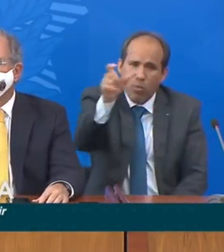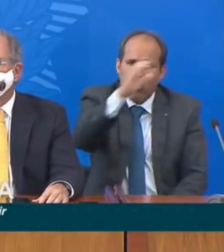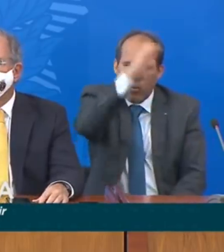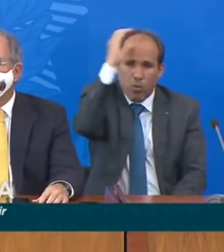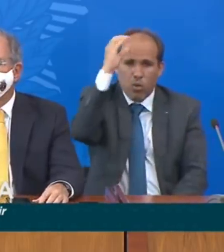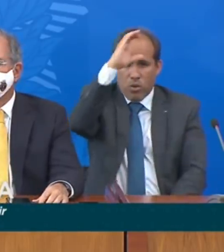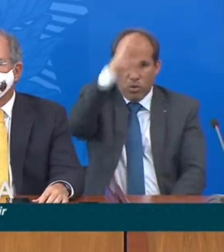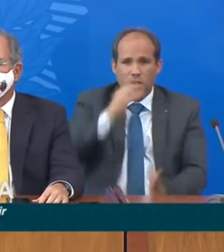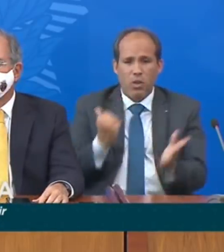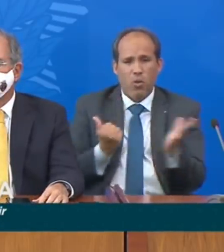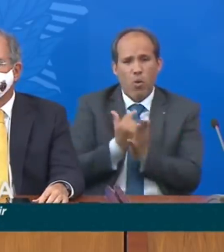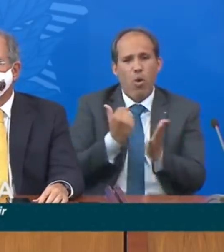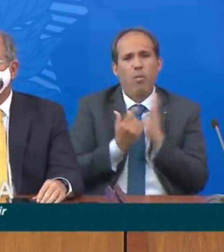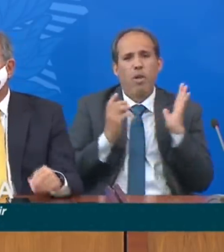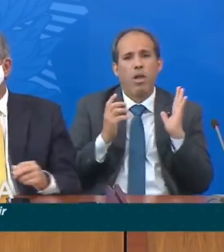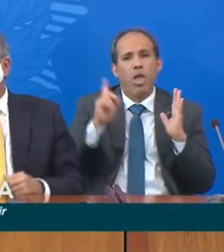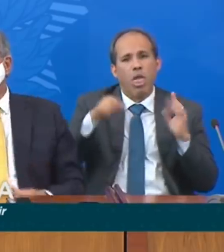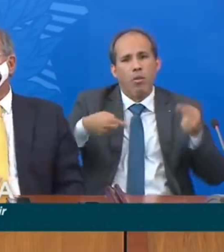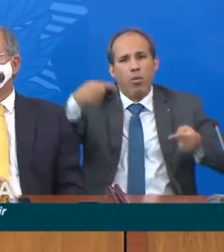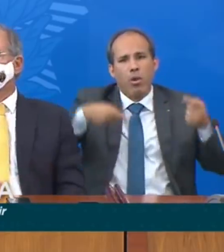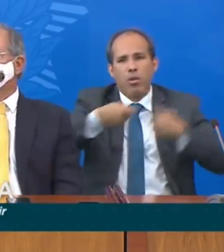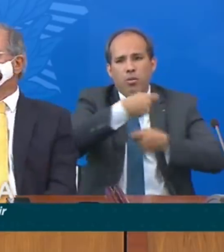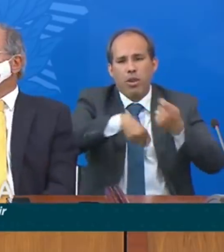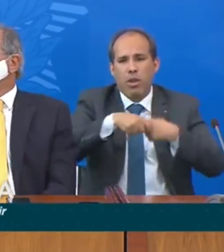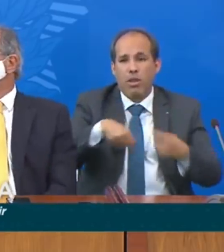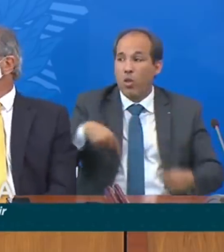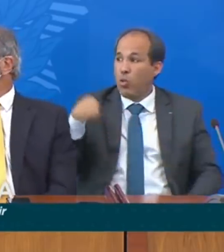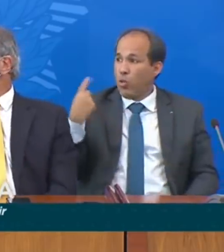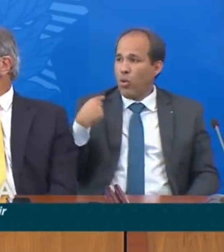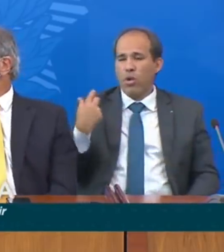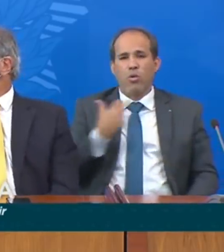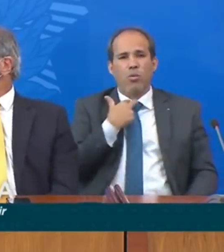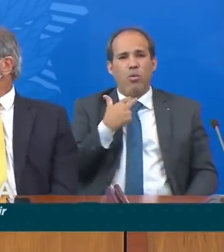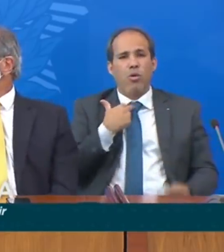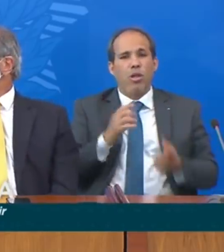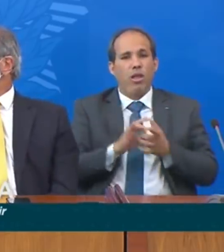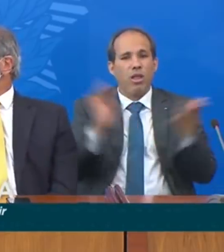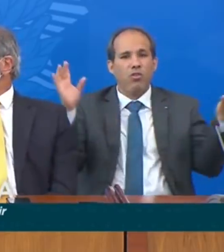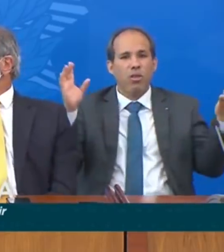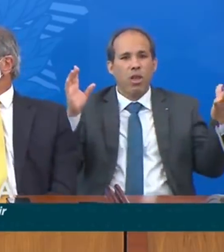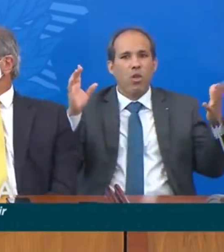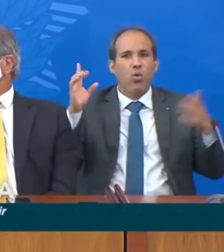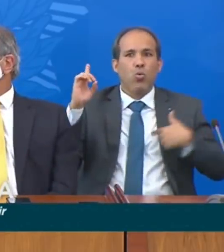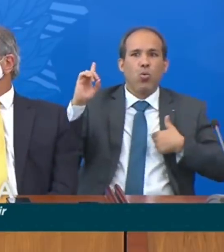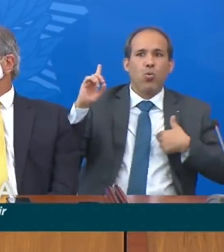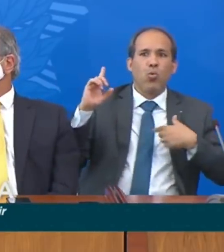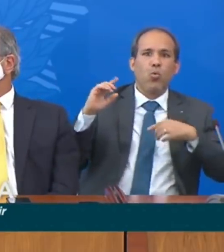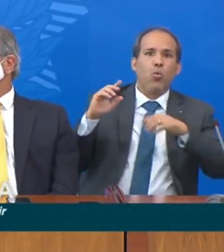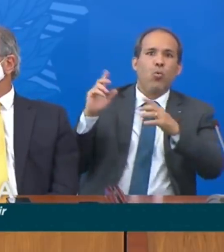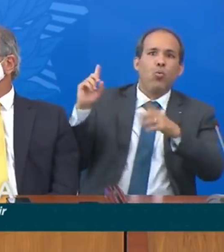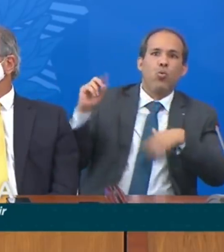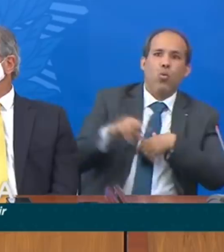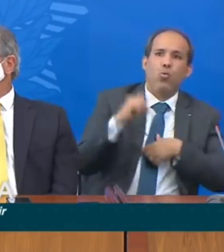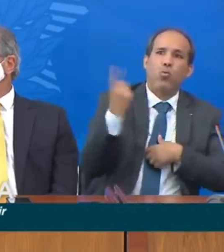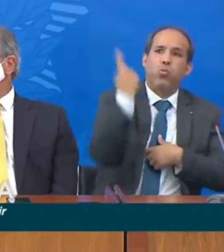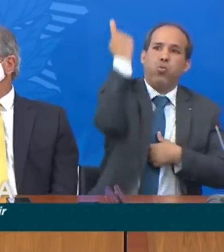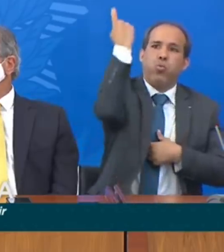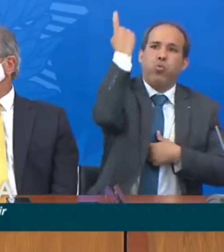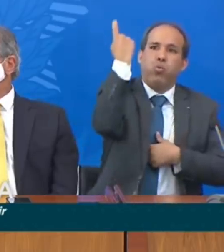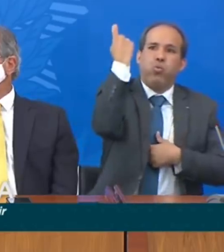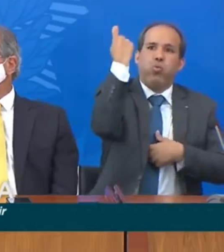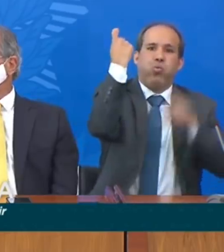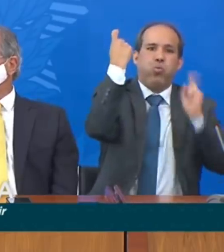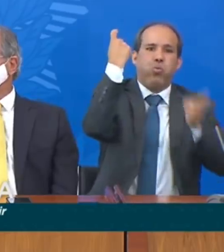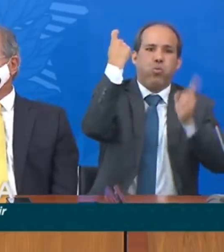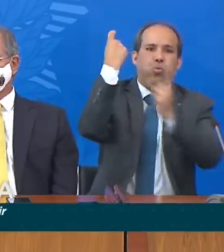mercado. Nós, da nossa parte, devemos combater qualquer monopólio, oligopólio, e devemos abrir cada vez mais o